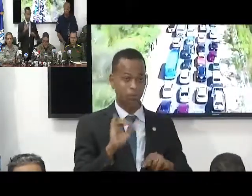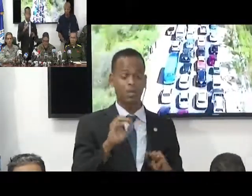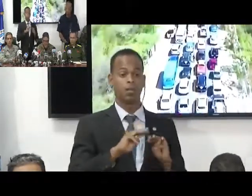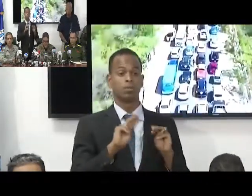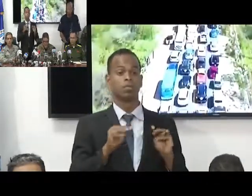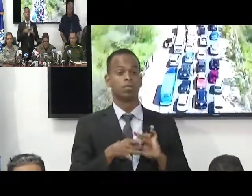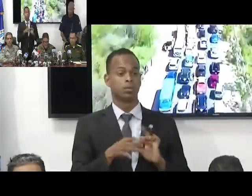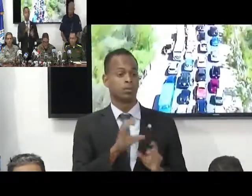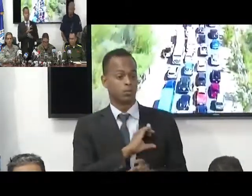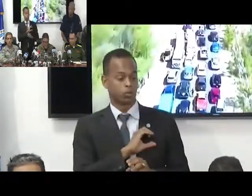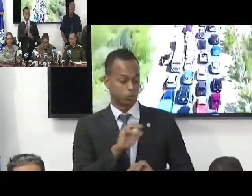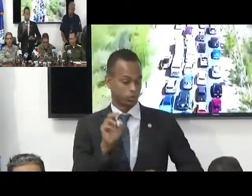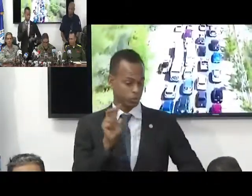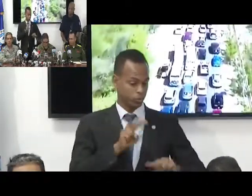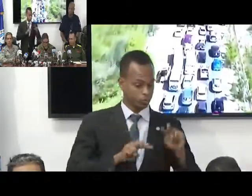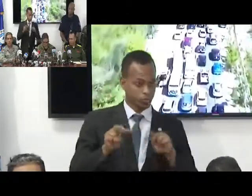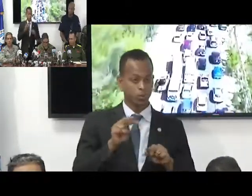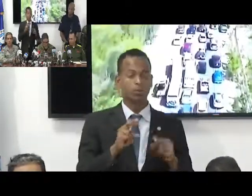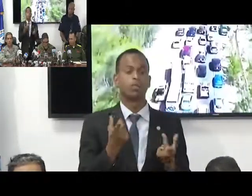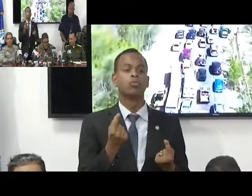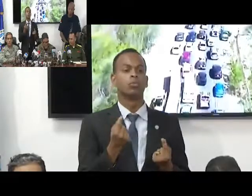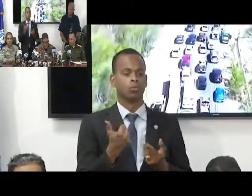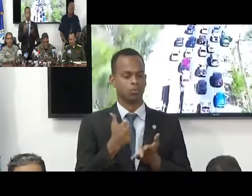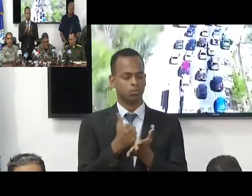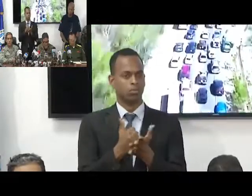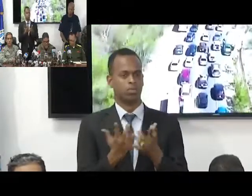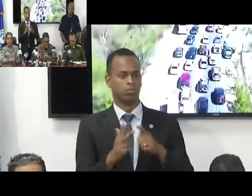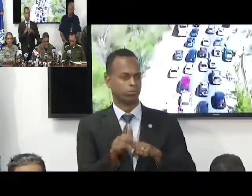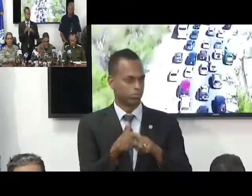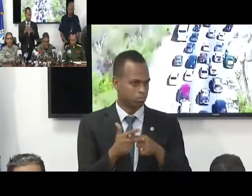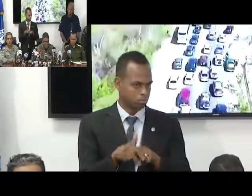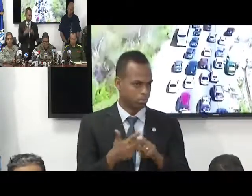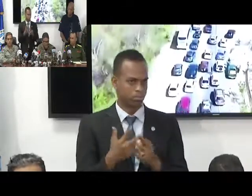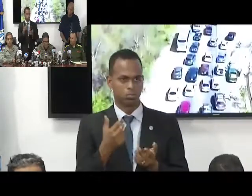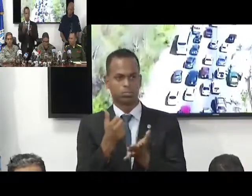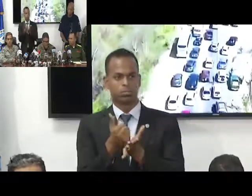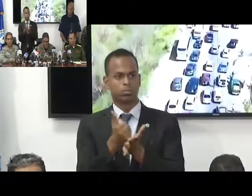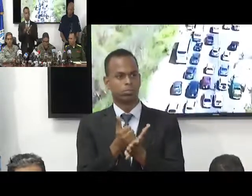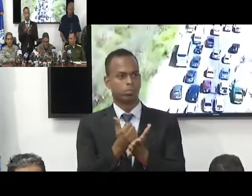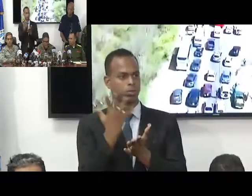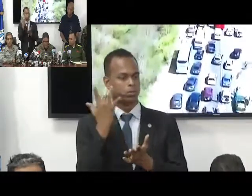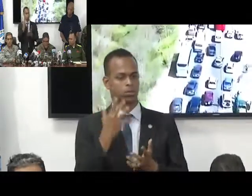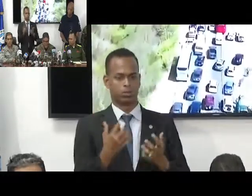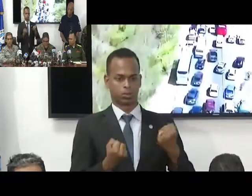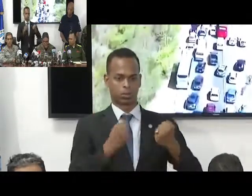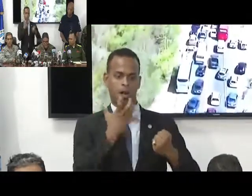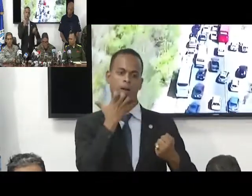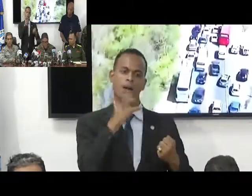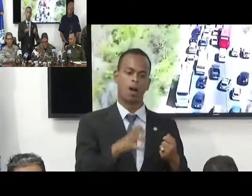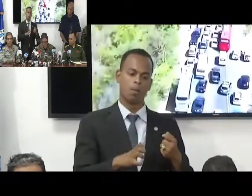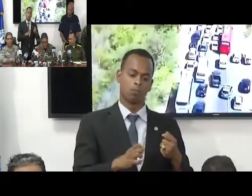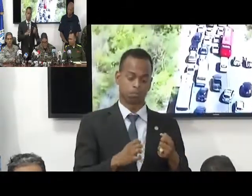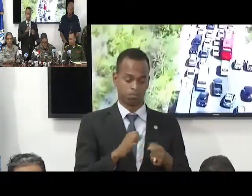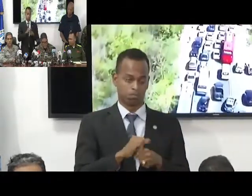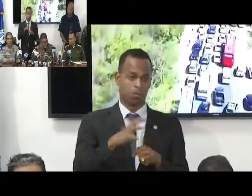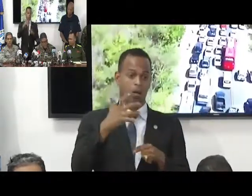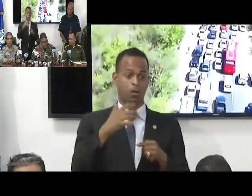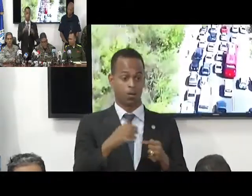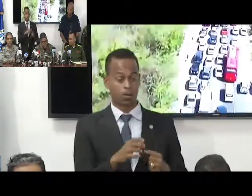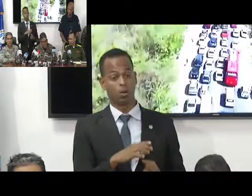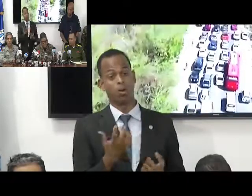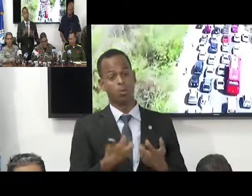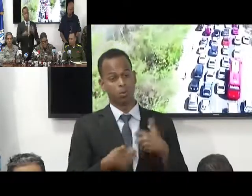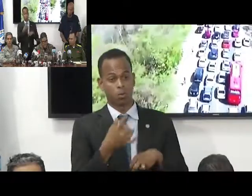asistencia, las cuales consistieron en reparaciones mecánicas, asistencia por calentamiento y asistencia por problemas